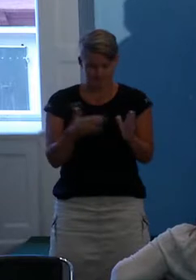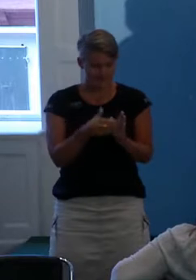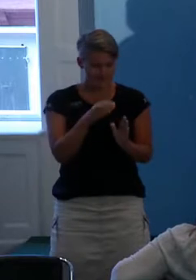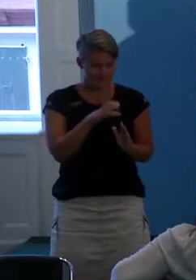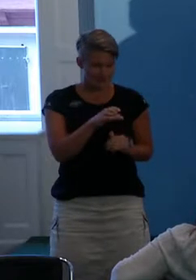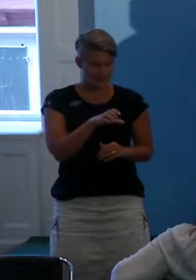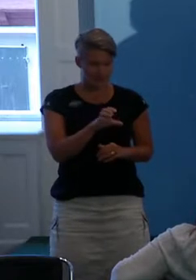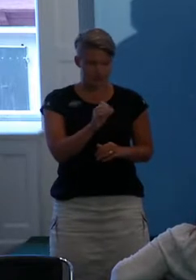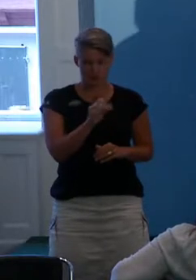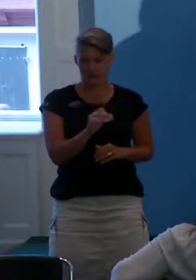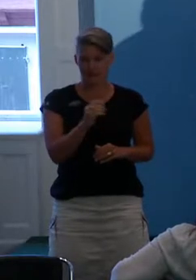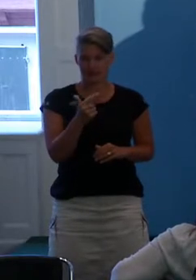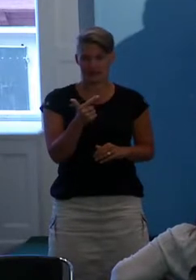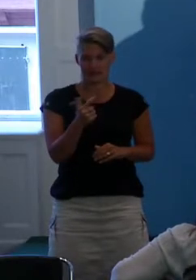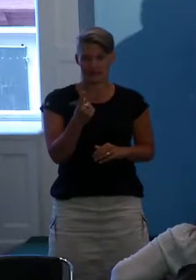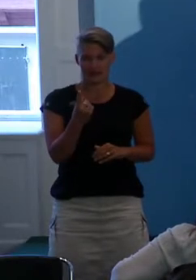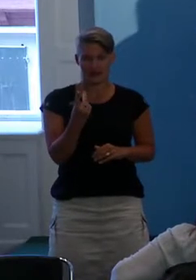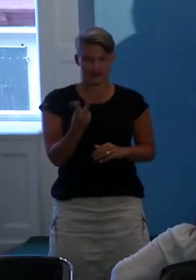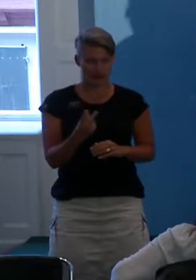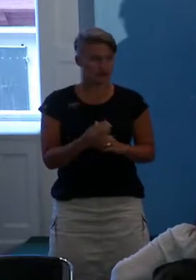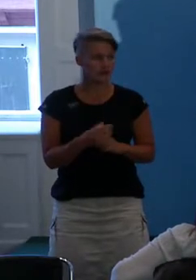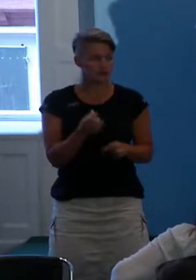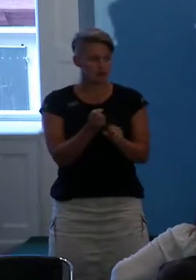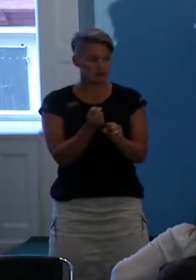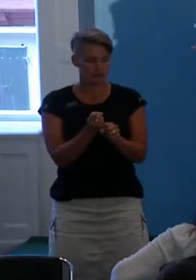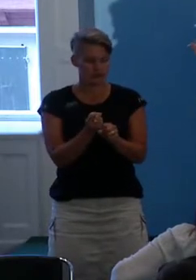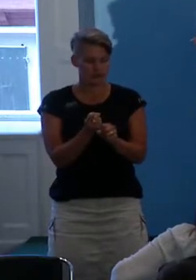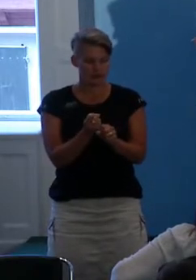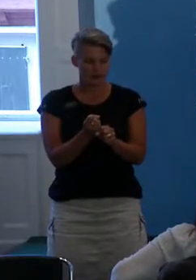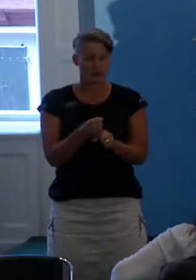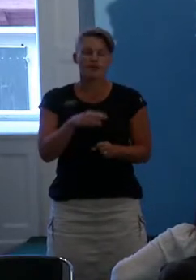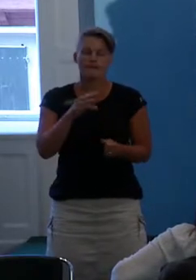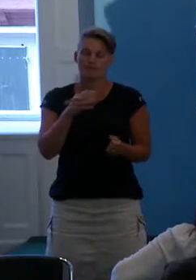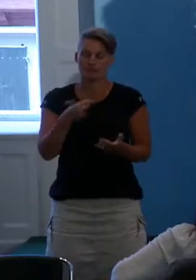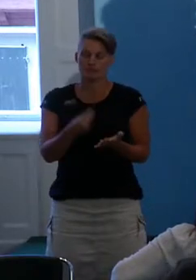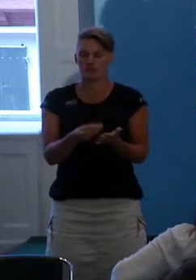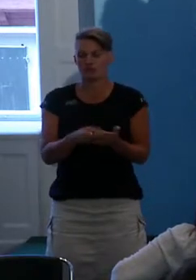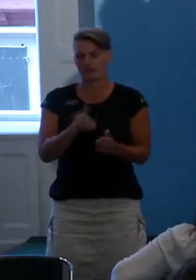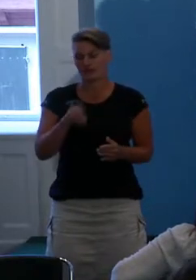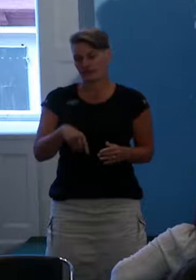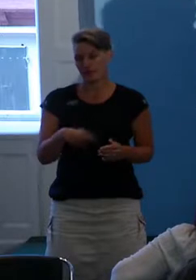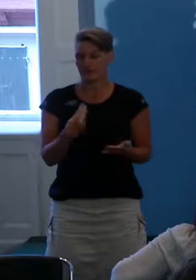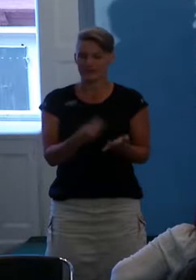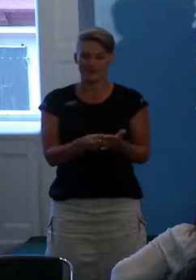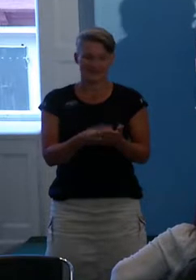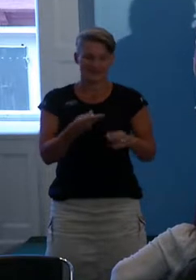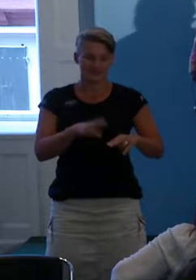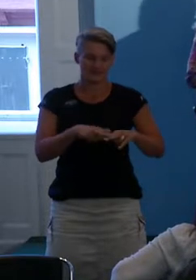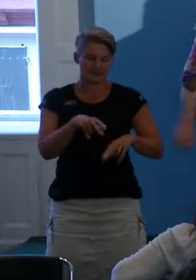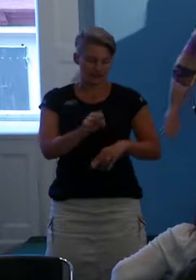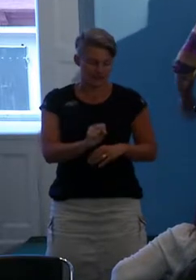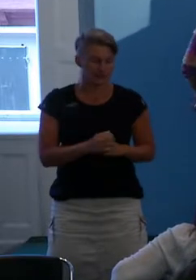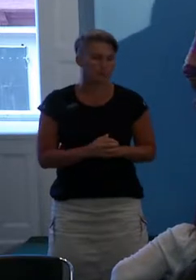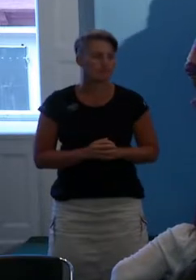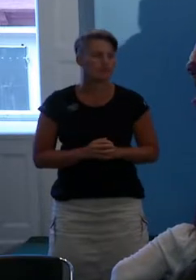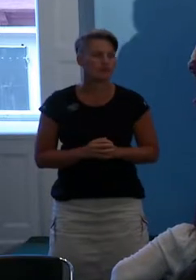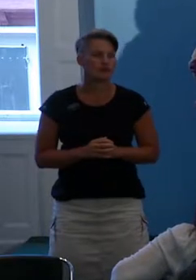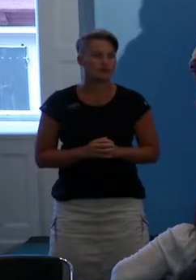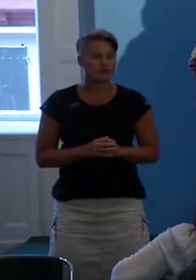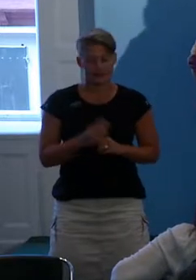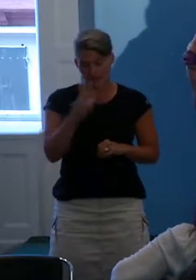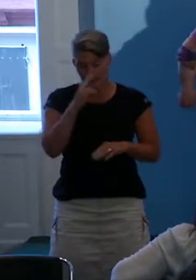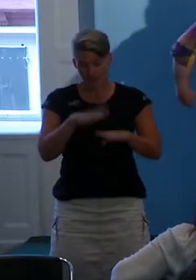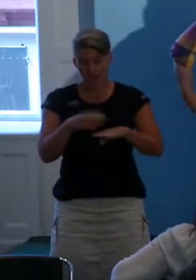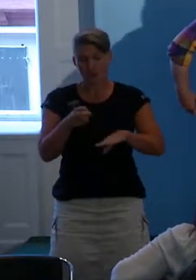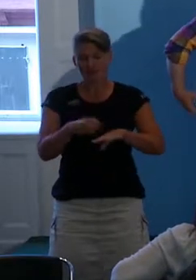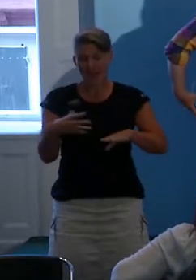Sofia från TLV. Ni är ju de som jobbar med det myndigheten för prissättning. Det kanske de flesta här inne vet, TLV. Om man då tittar på